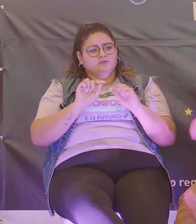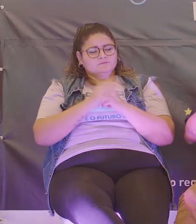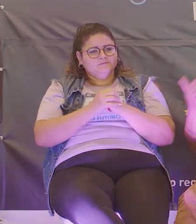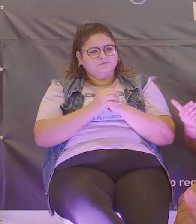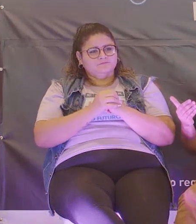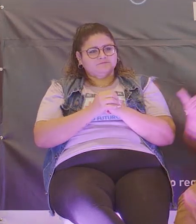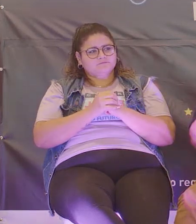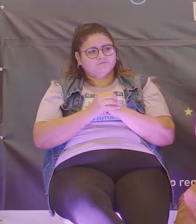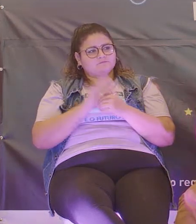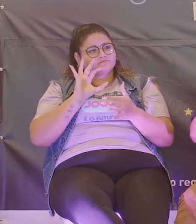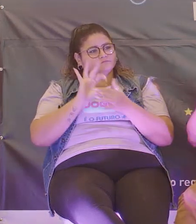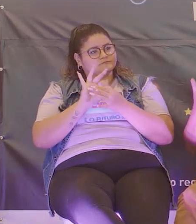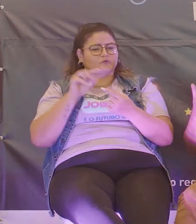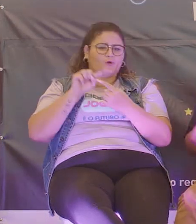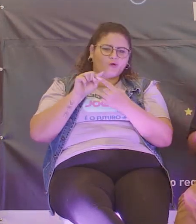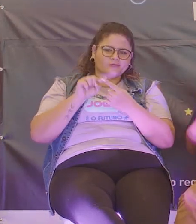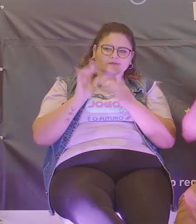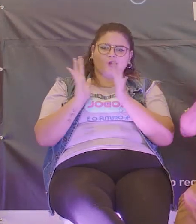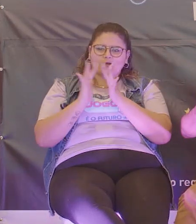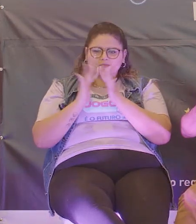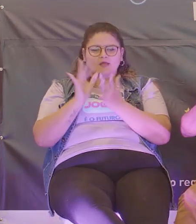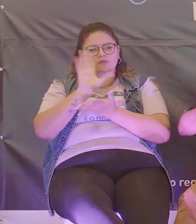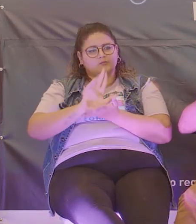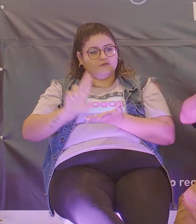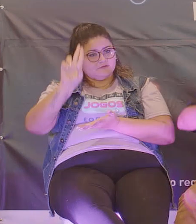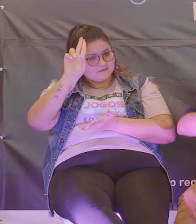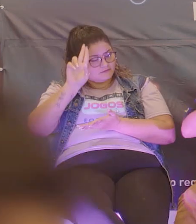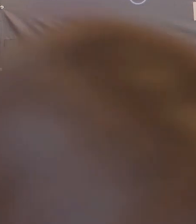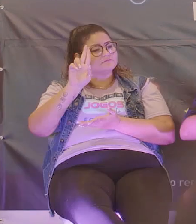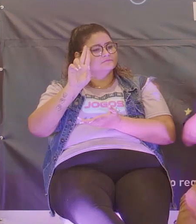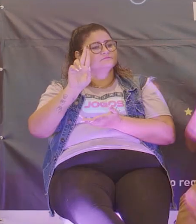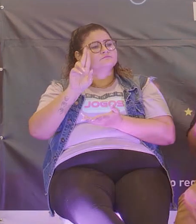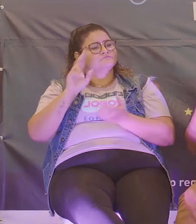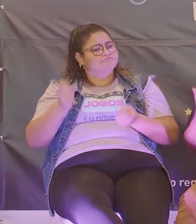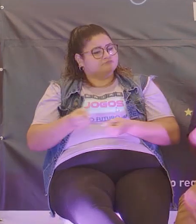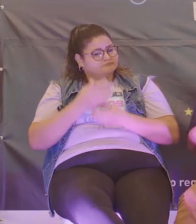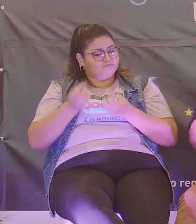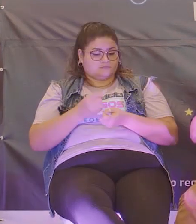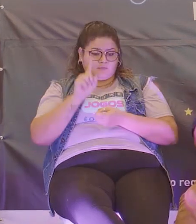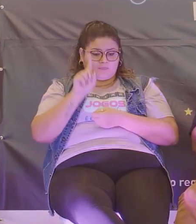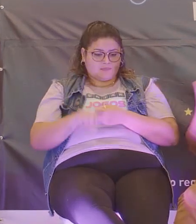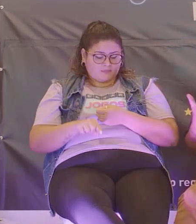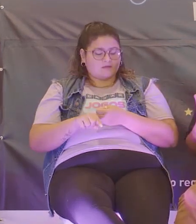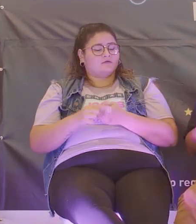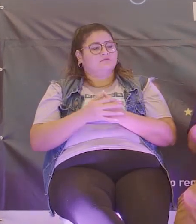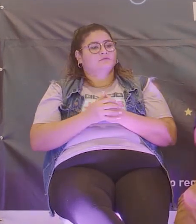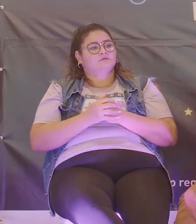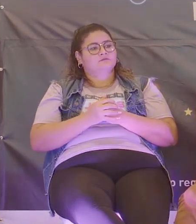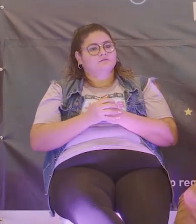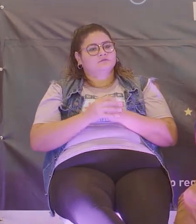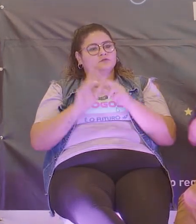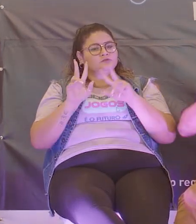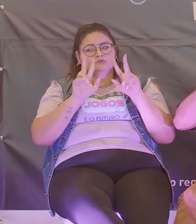estar em contato com as universidades, com outros cursos, para poder ajudar essa ponte de fomento, o que as empresas precisam, como que isso deveria ser feito, para a gente